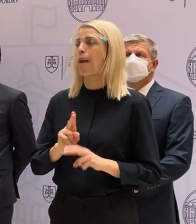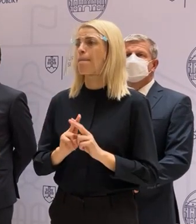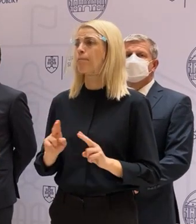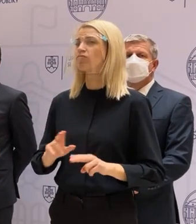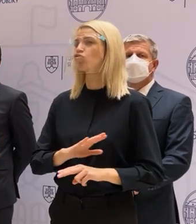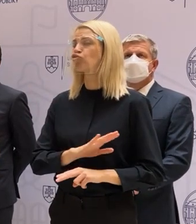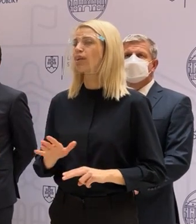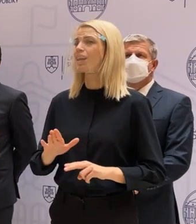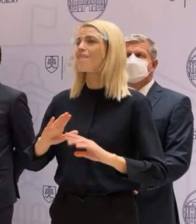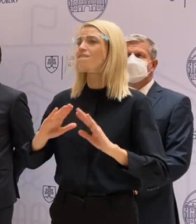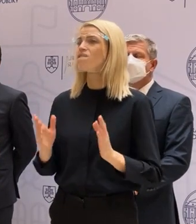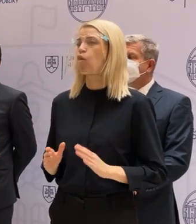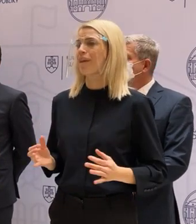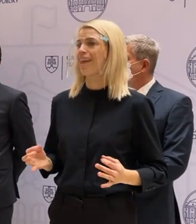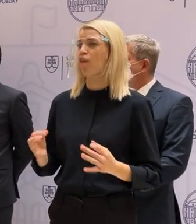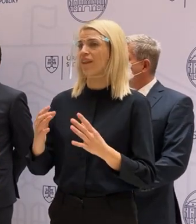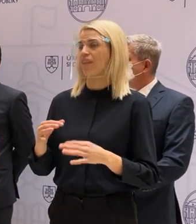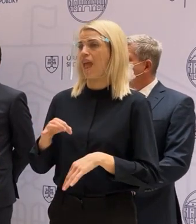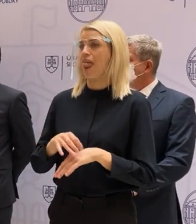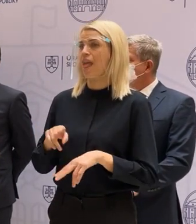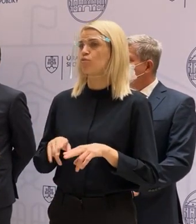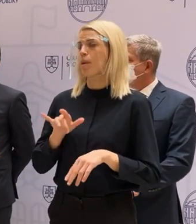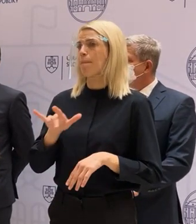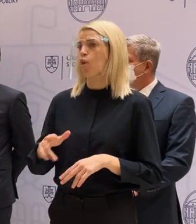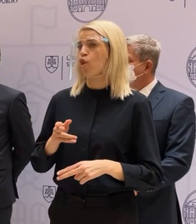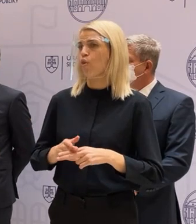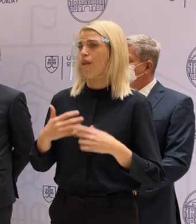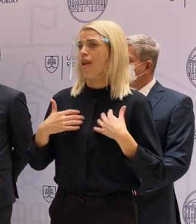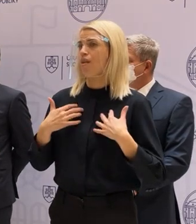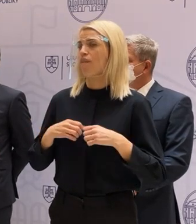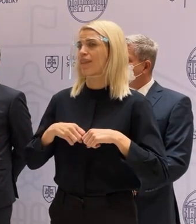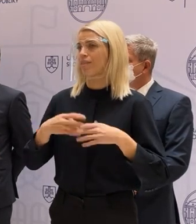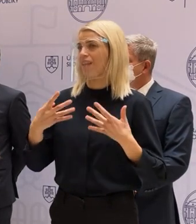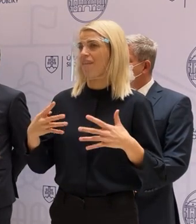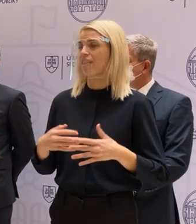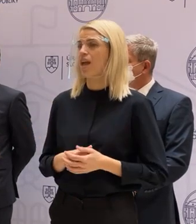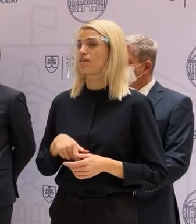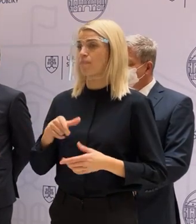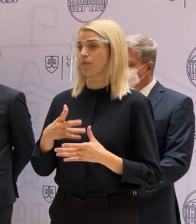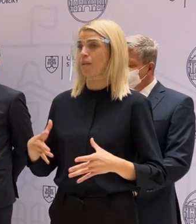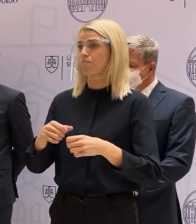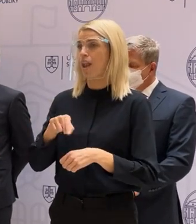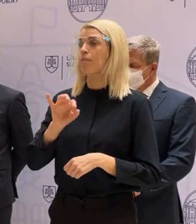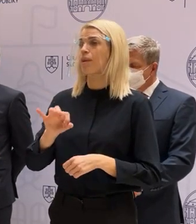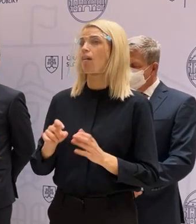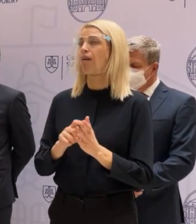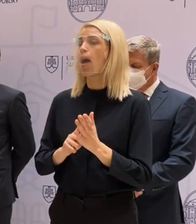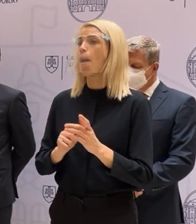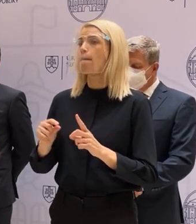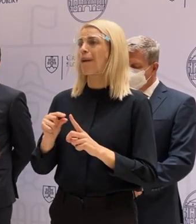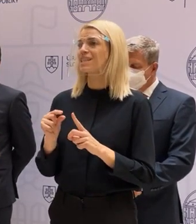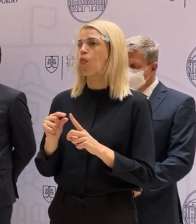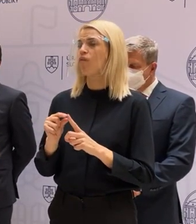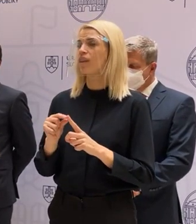všetky formy inovatívnej liečby proti ochoreniu COVID-19. Súčasťou tohto balíčka je práve aj tento liek s názvom Paxlovid.